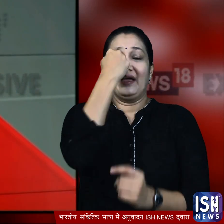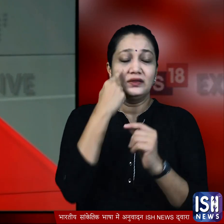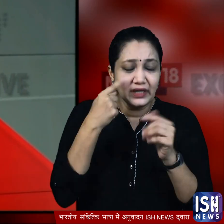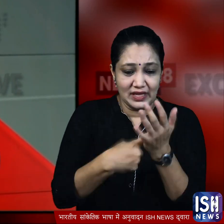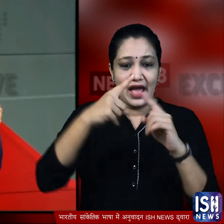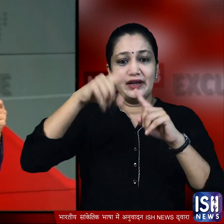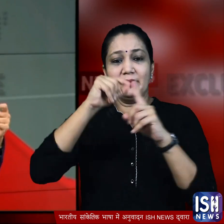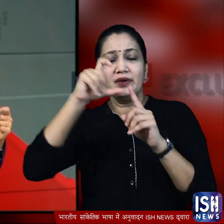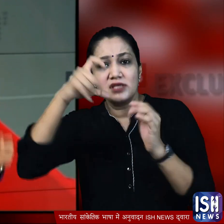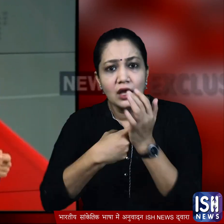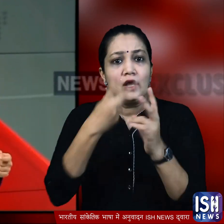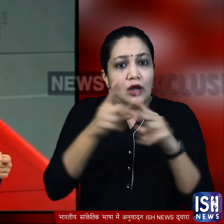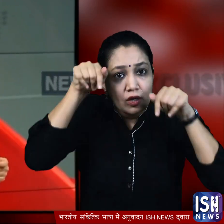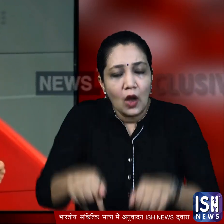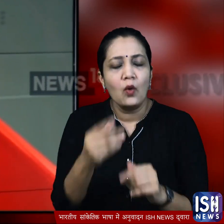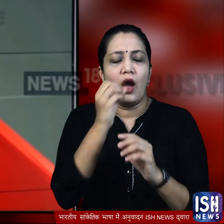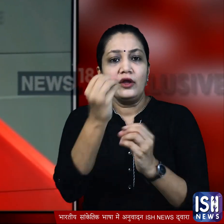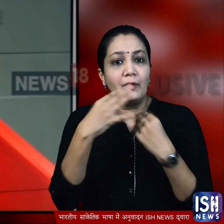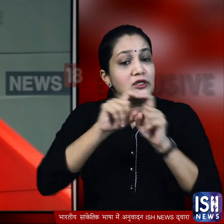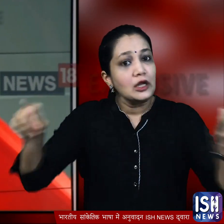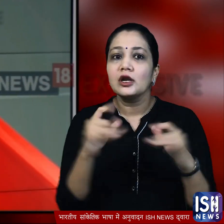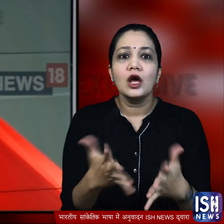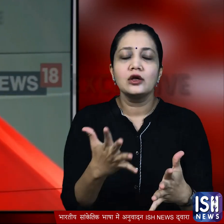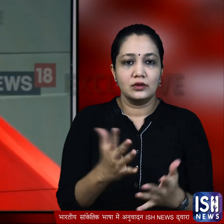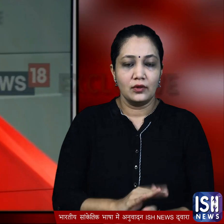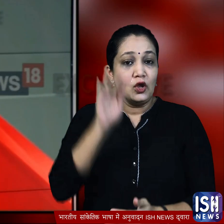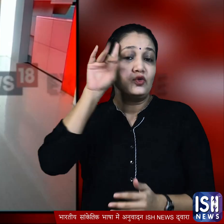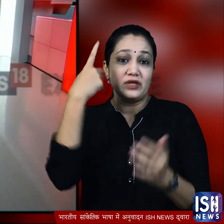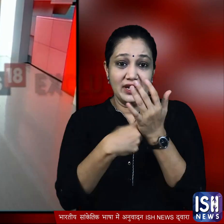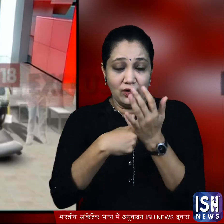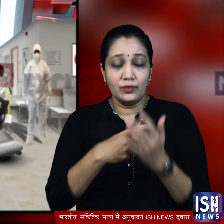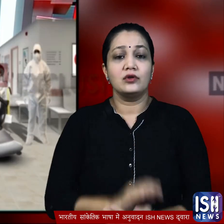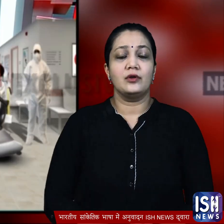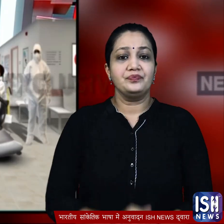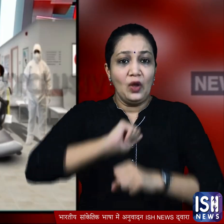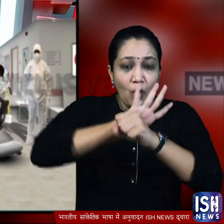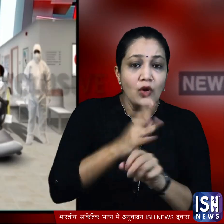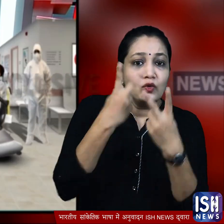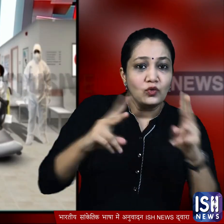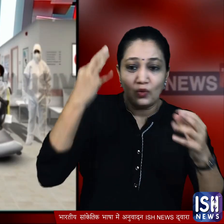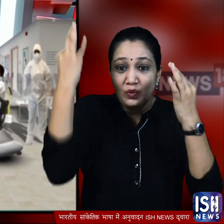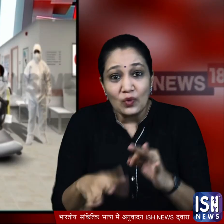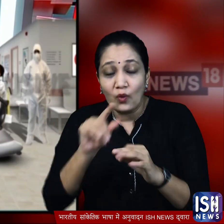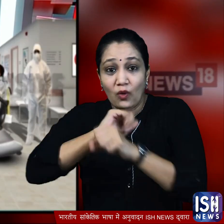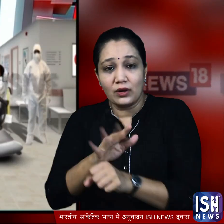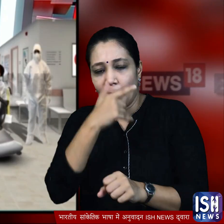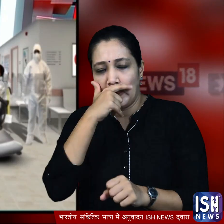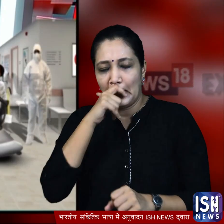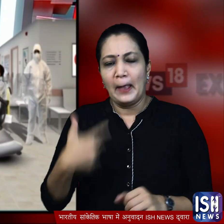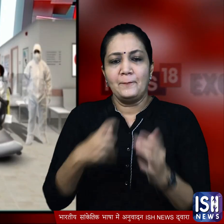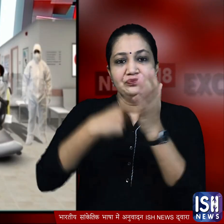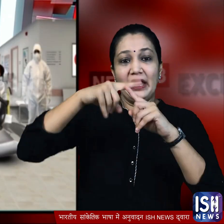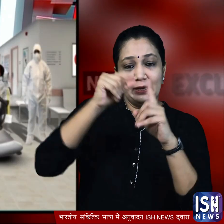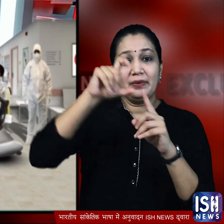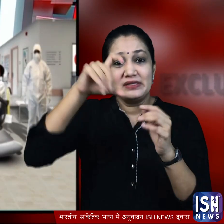कई मामलों में सही जानकारी नहीं दे पा रहा है। News18.com की रिपोर्ट है कि कोरोना के नए रूप को पकड़ने में आरटीपीसीआर टेस्ट